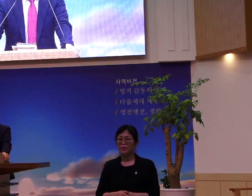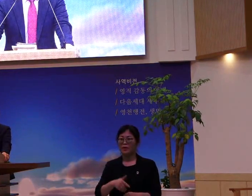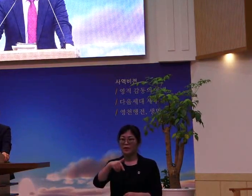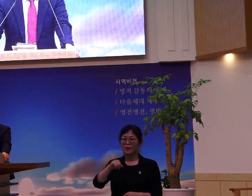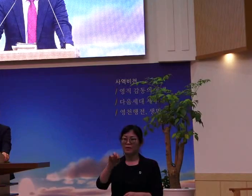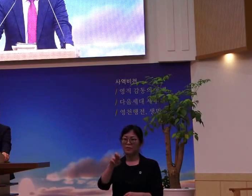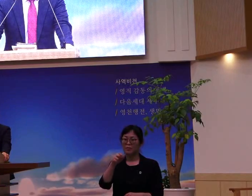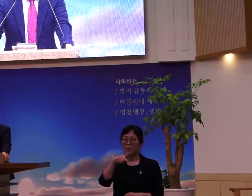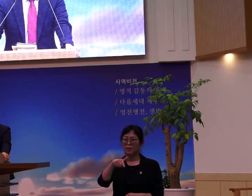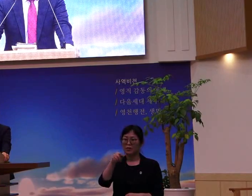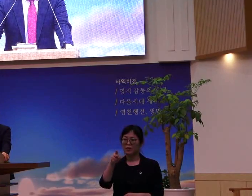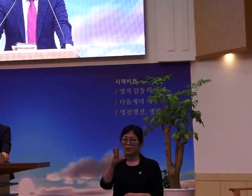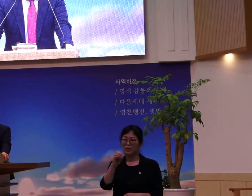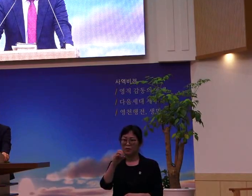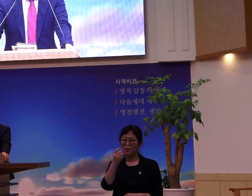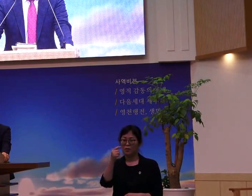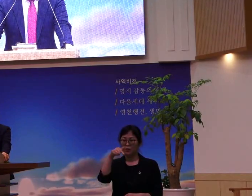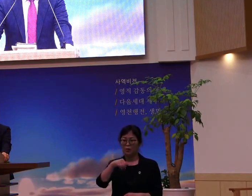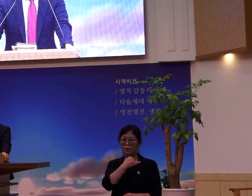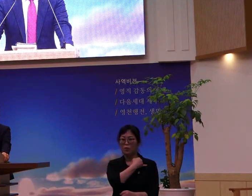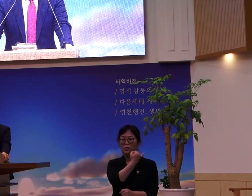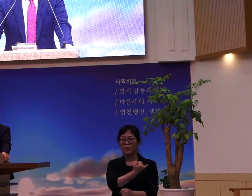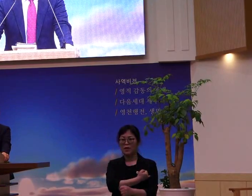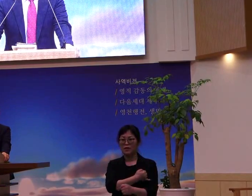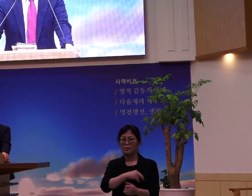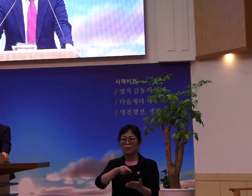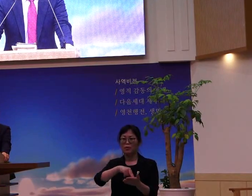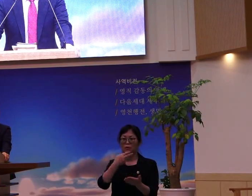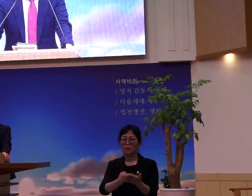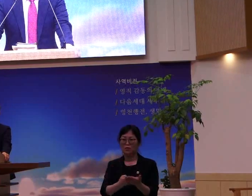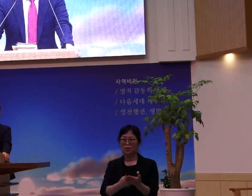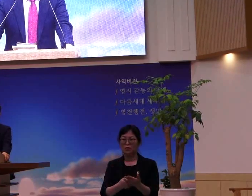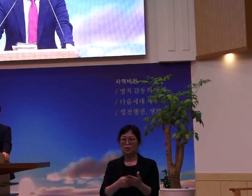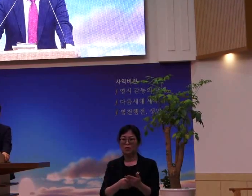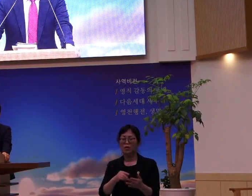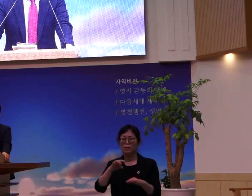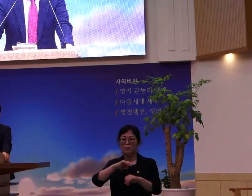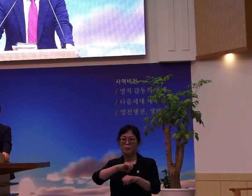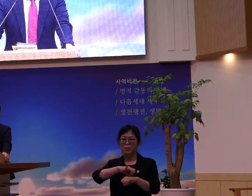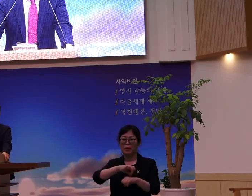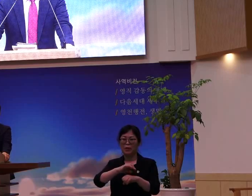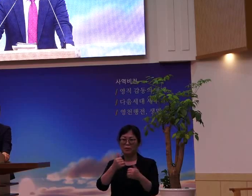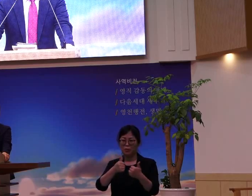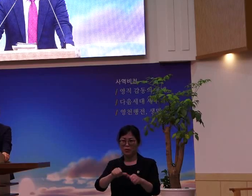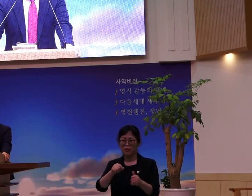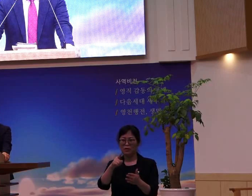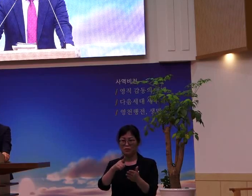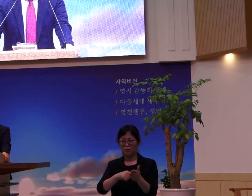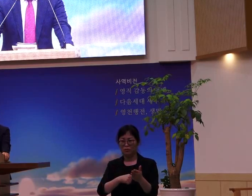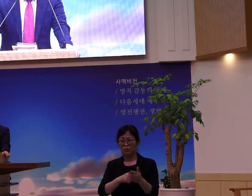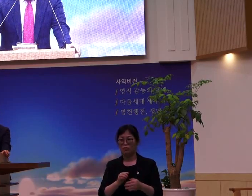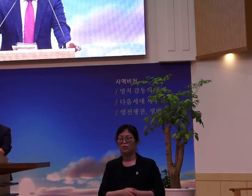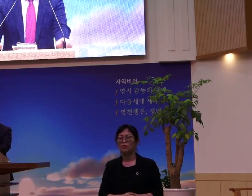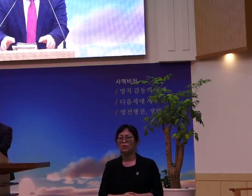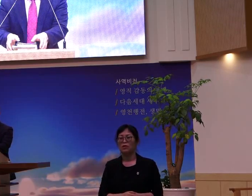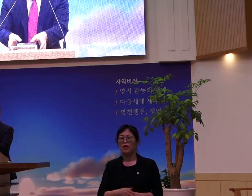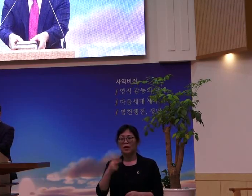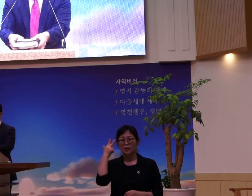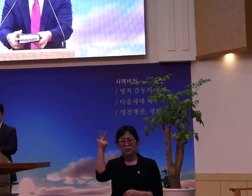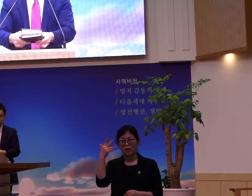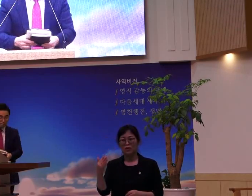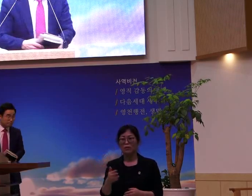계십니다. 수술 앞두고 계시는데요. 여러분 기도해 주시길 바랍니다. 또 한 주간도 여러분 주님의 은혜 속에 주님과 동행하며 승리하시길